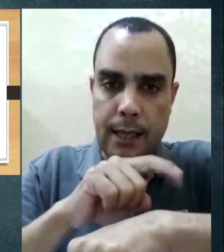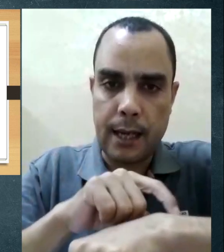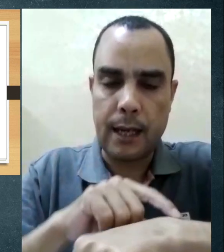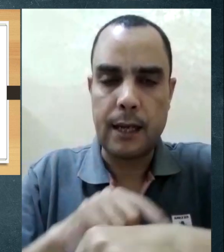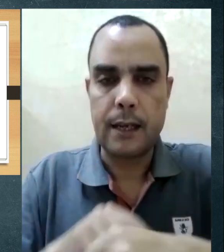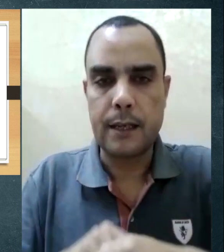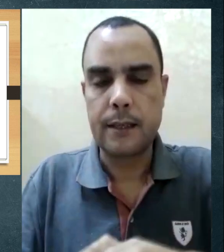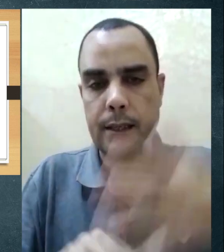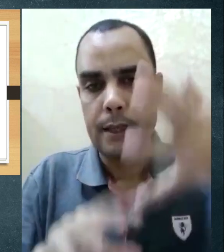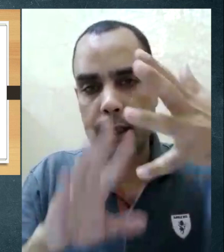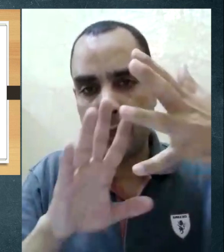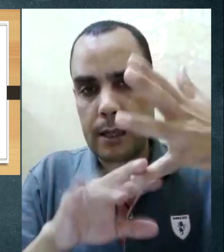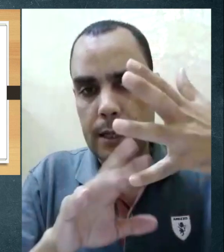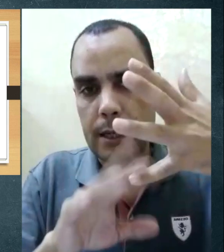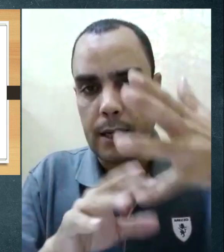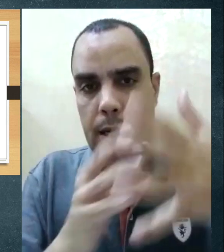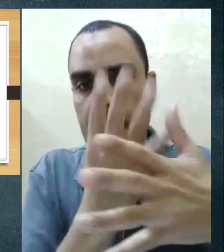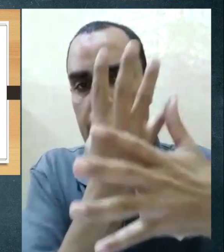ساعة